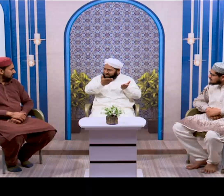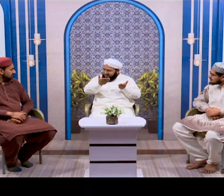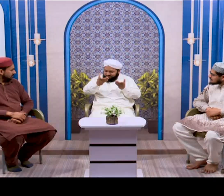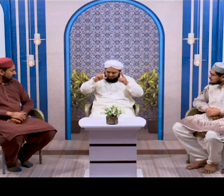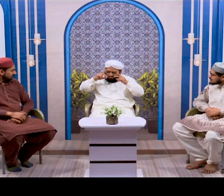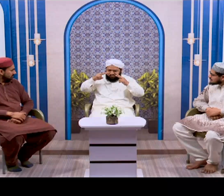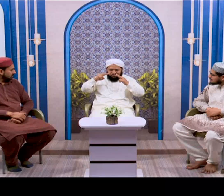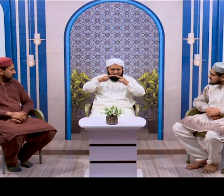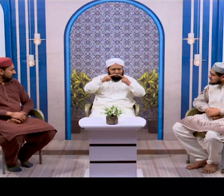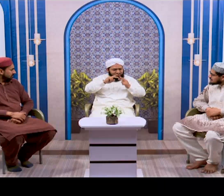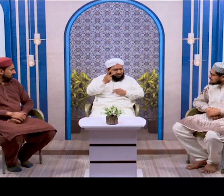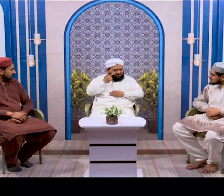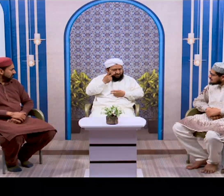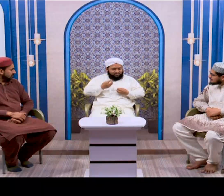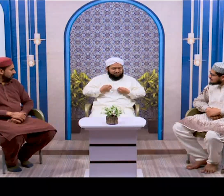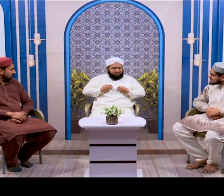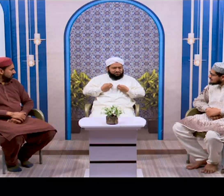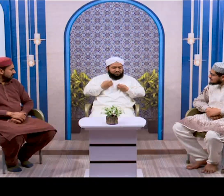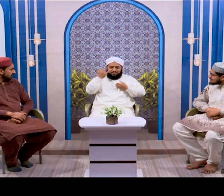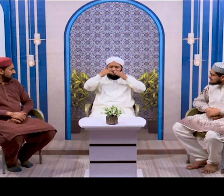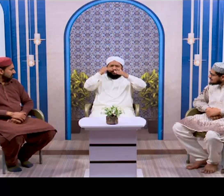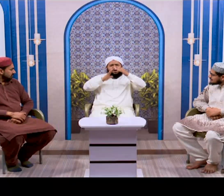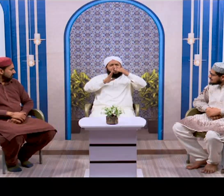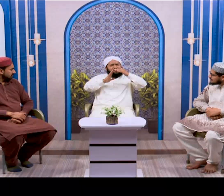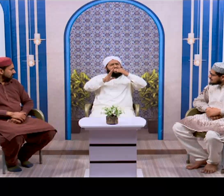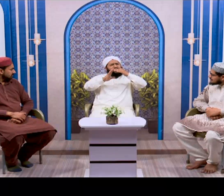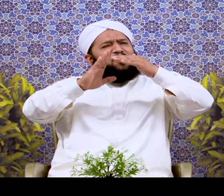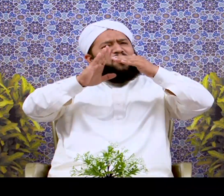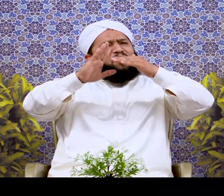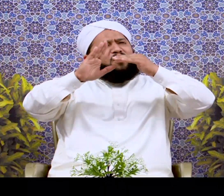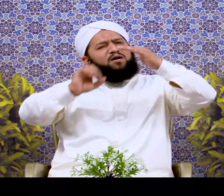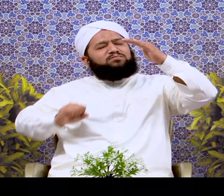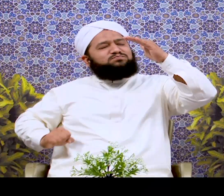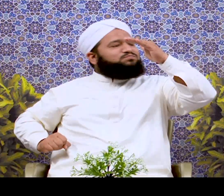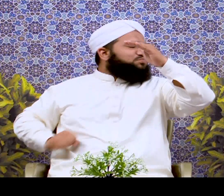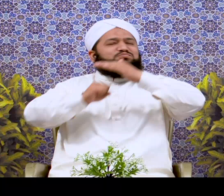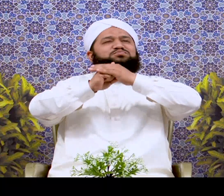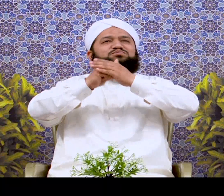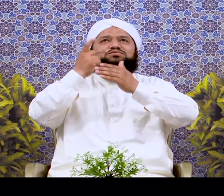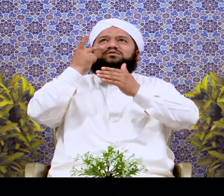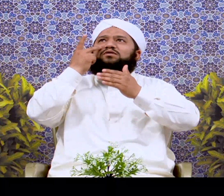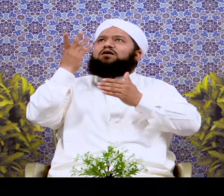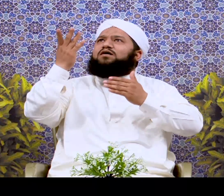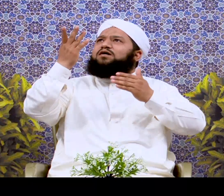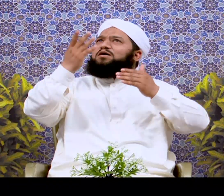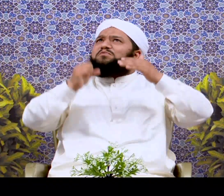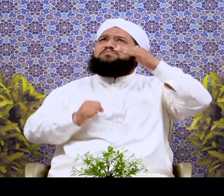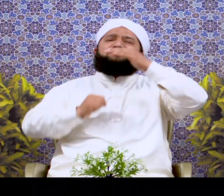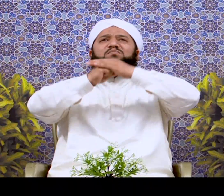ہوئے۔ آسمانوں سے گزرنا تھا کہ سدرۃ المنتہا سامنے آیا۔ پھر یہ حال تھا کہ گویا جب ہمارے آقا